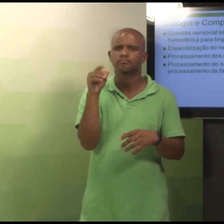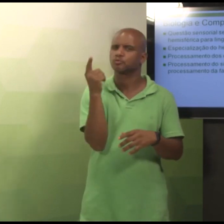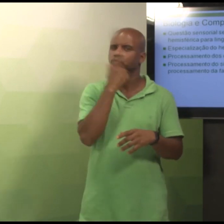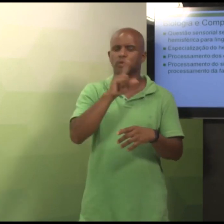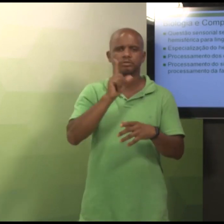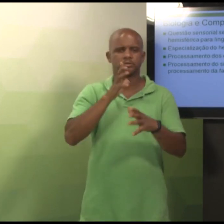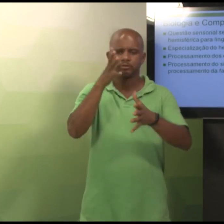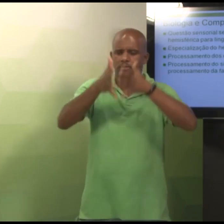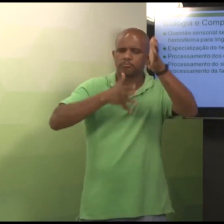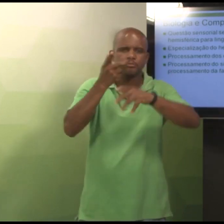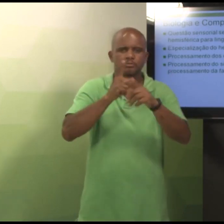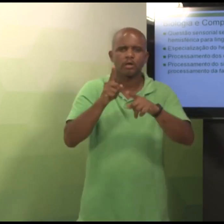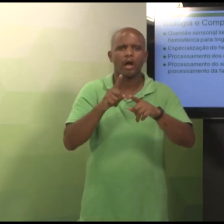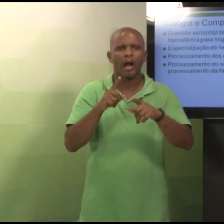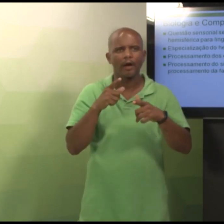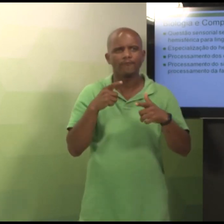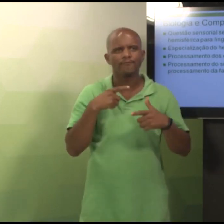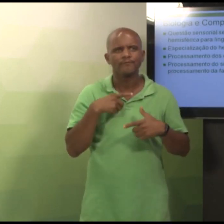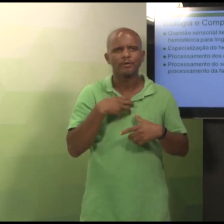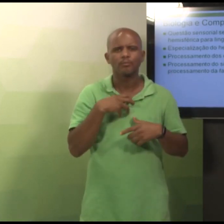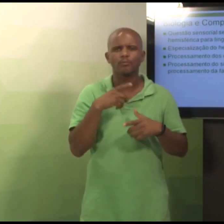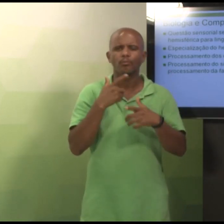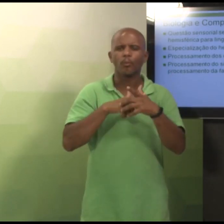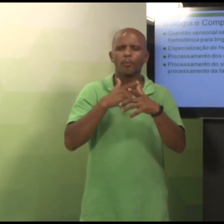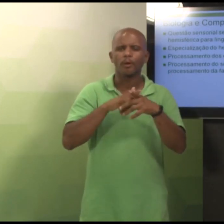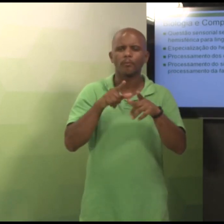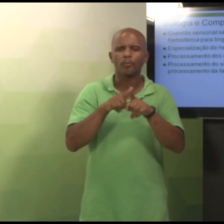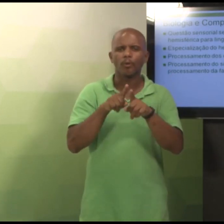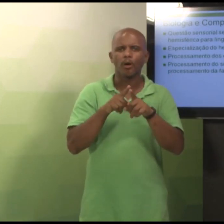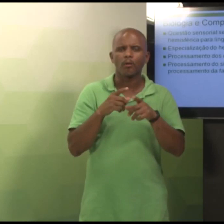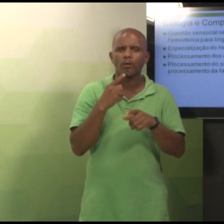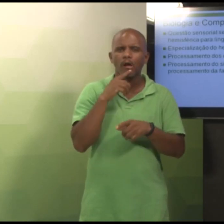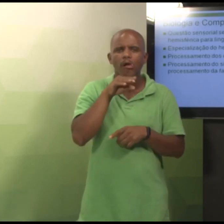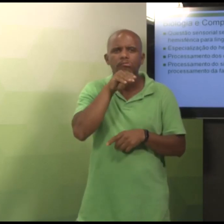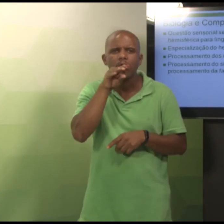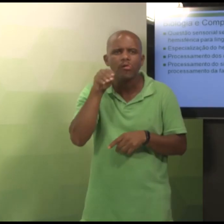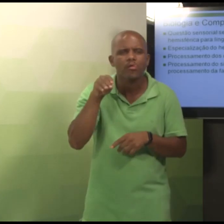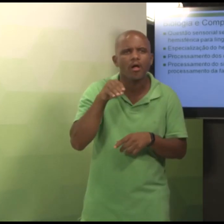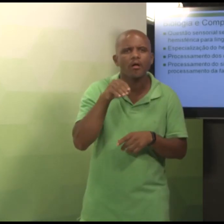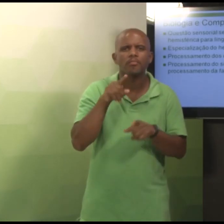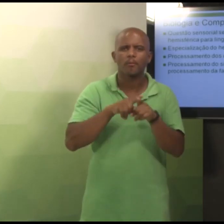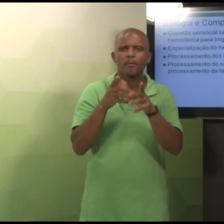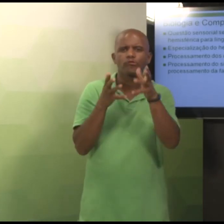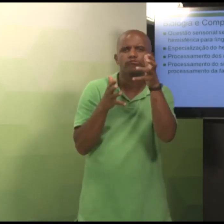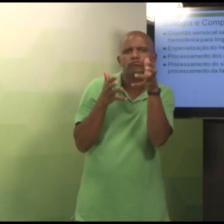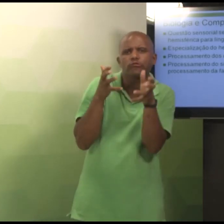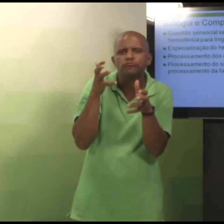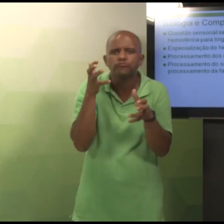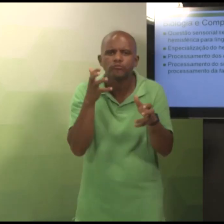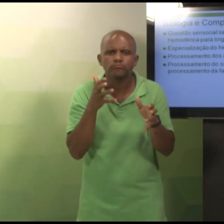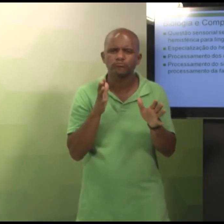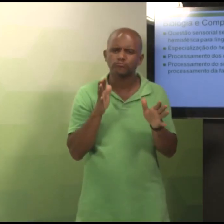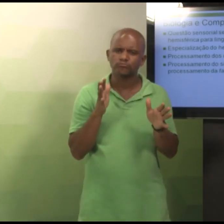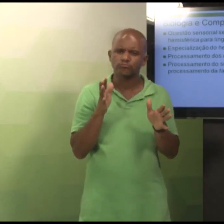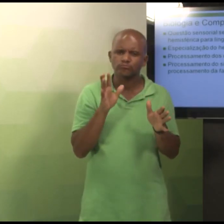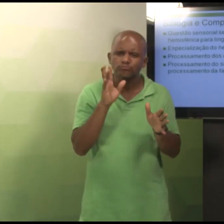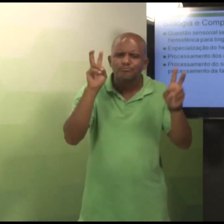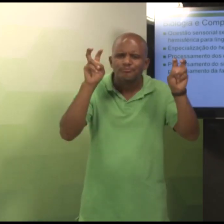essas funções elas serão prejudicadas. A sinalização, a fala.